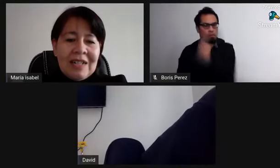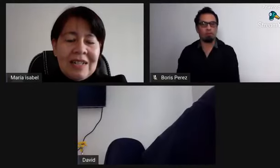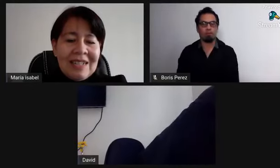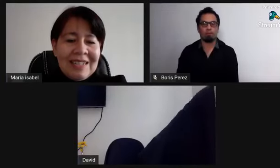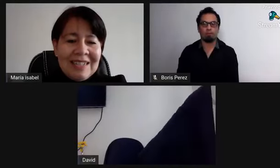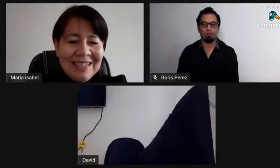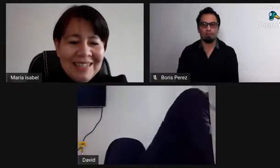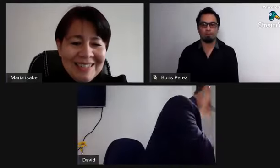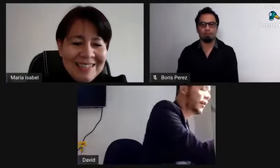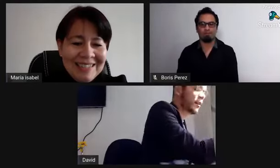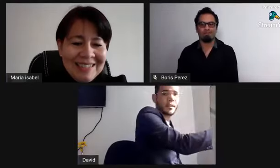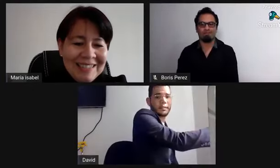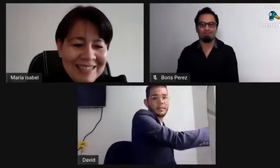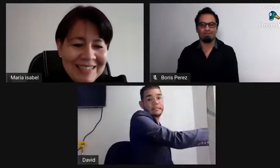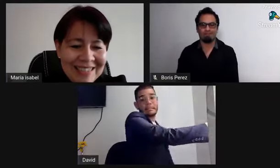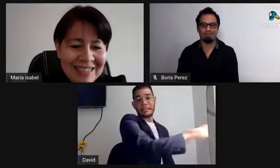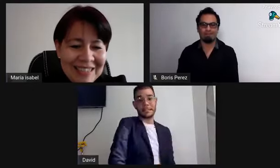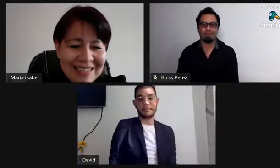Mami,